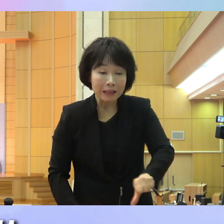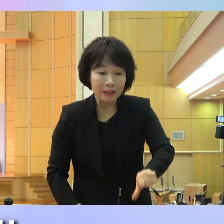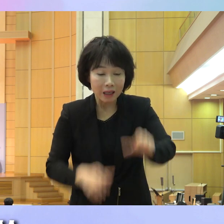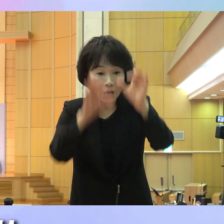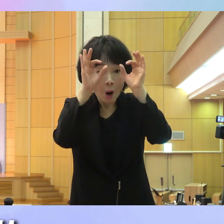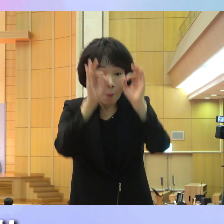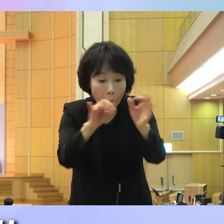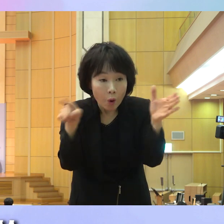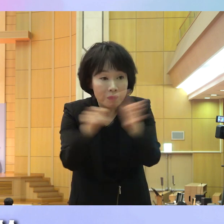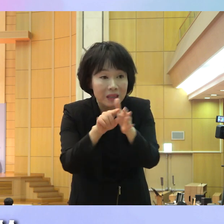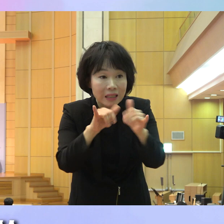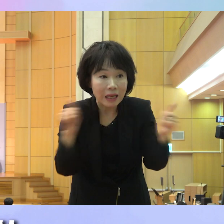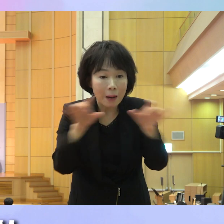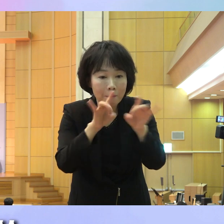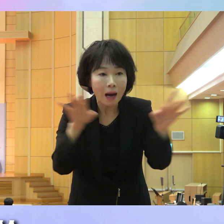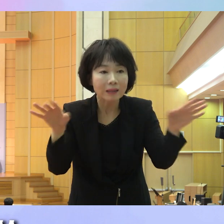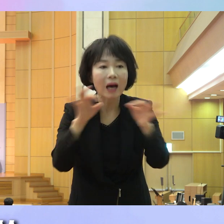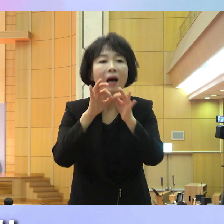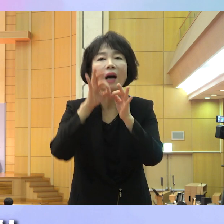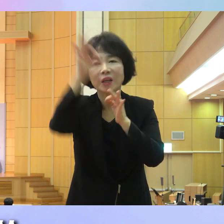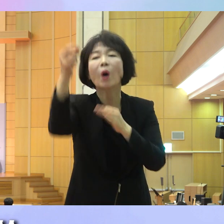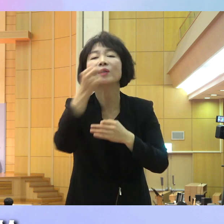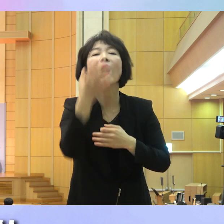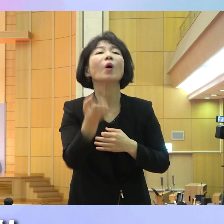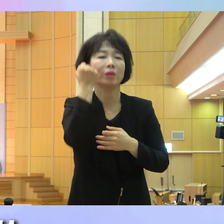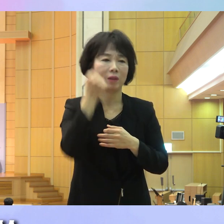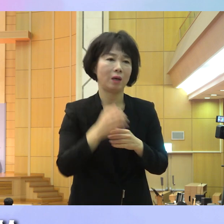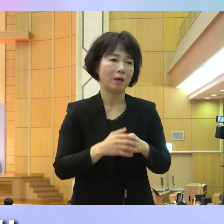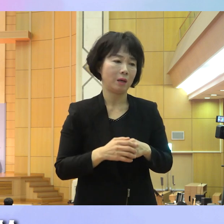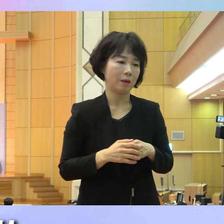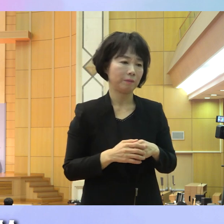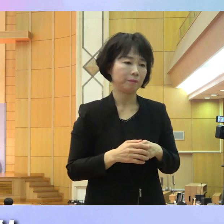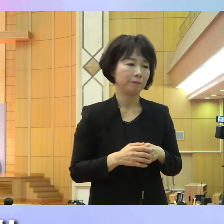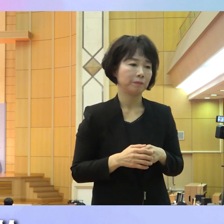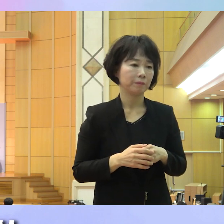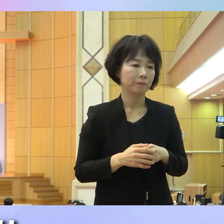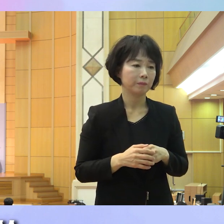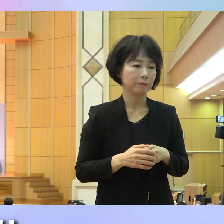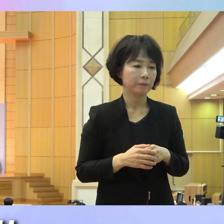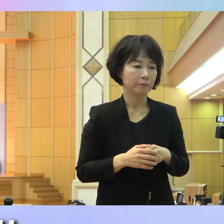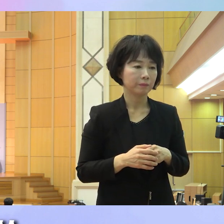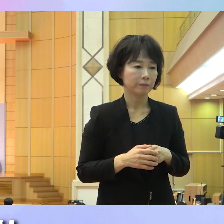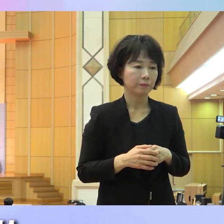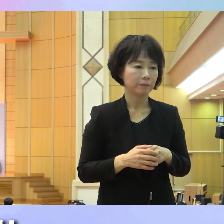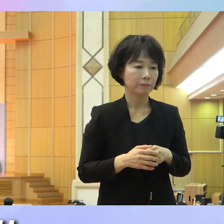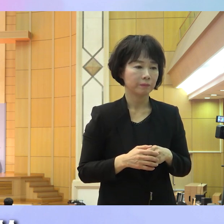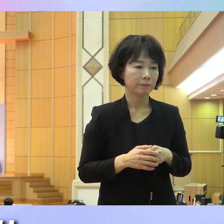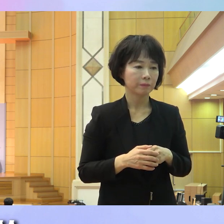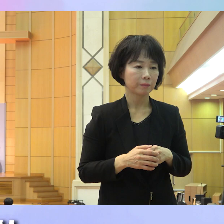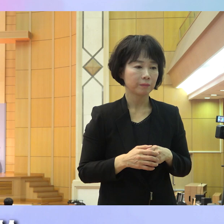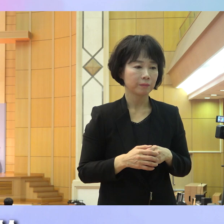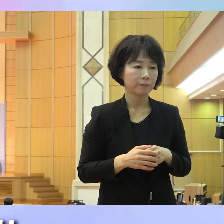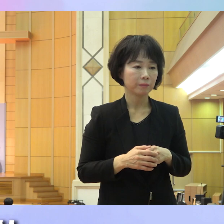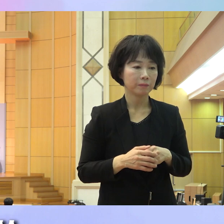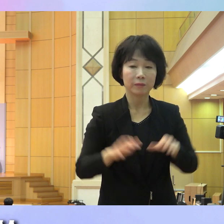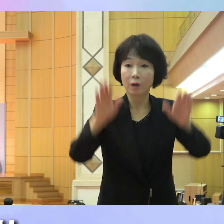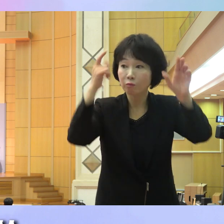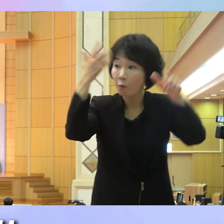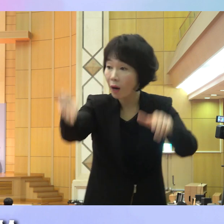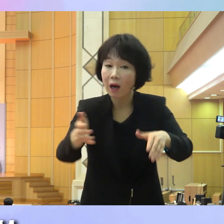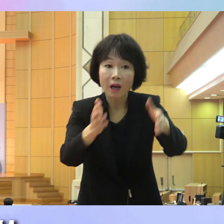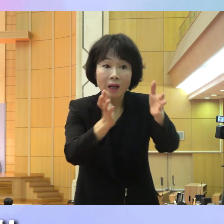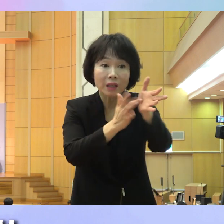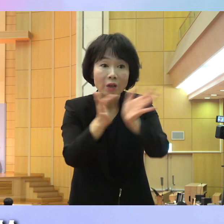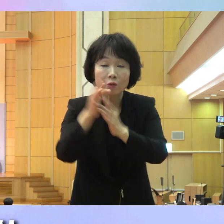영생을 얻는 이것이니. 그러니까 아들을 본다는 말은 뭘 말하냐면 예수님을 지금 여러분 보고 믿어요? 보지